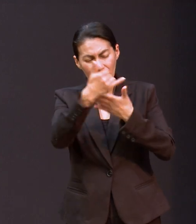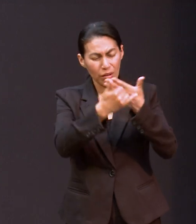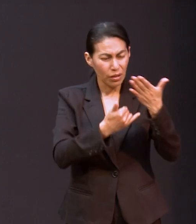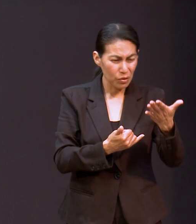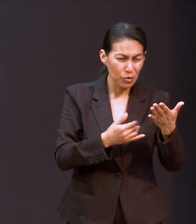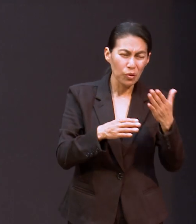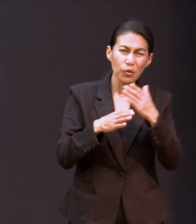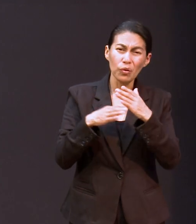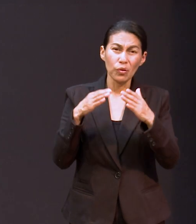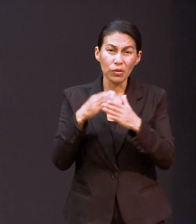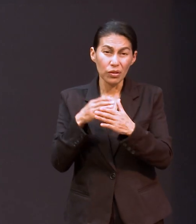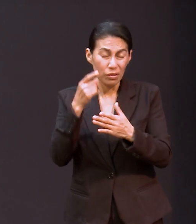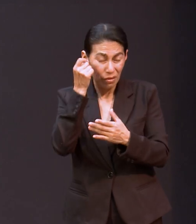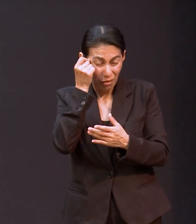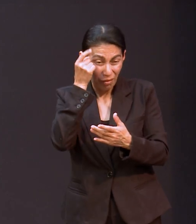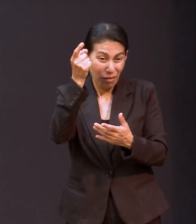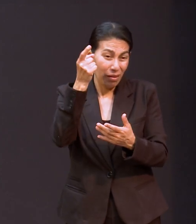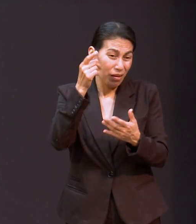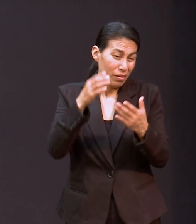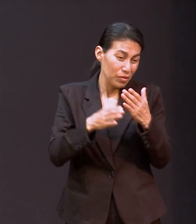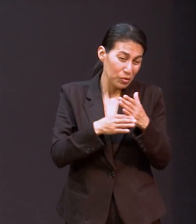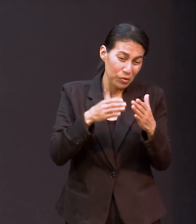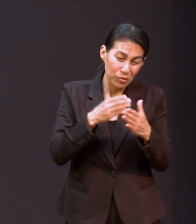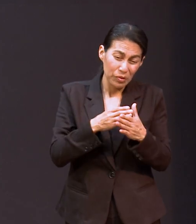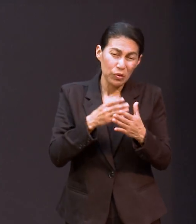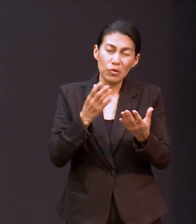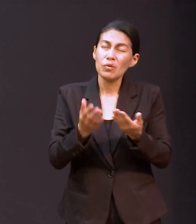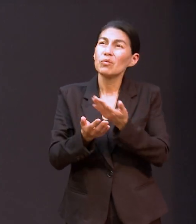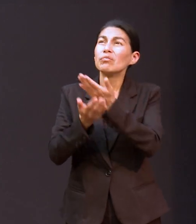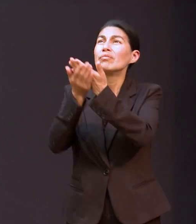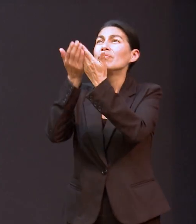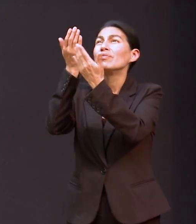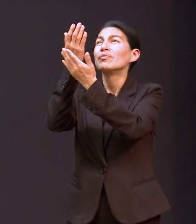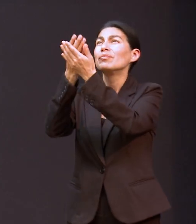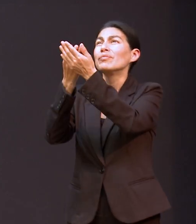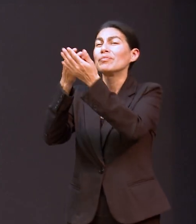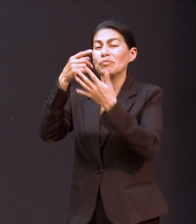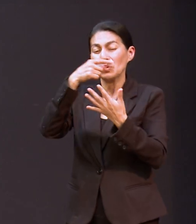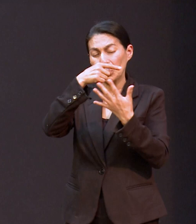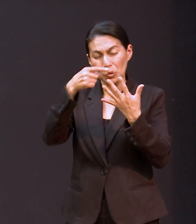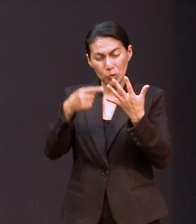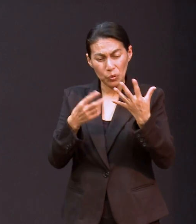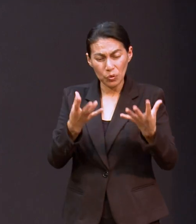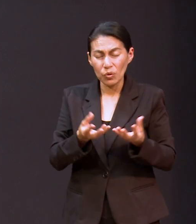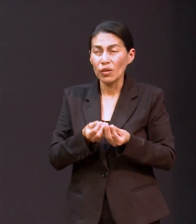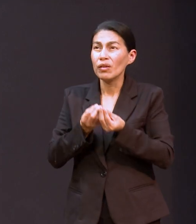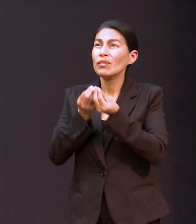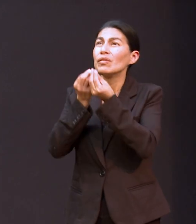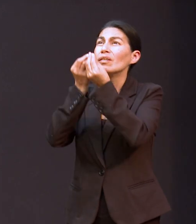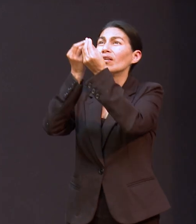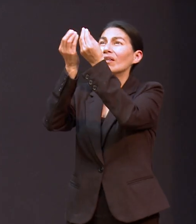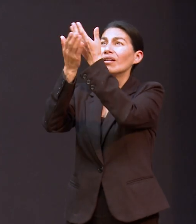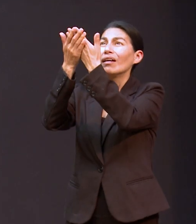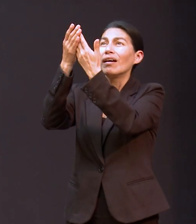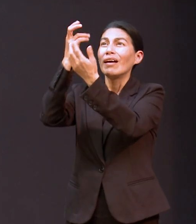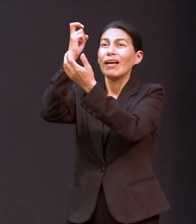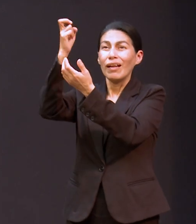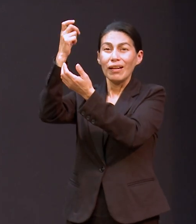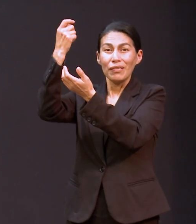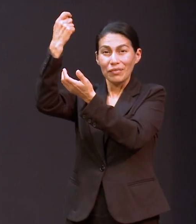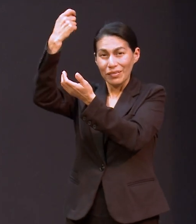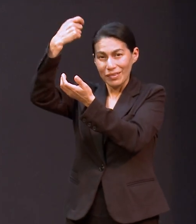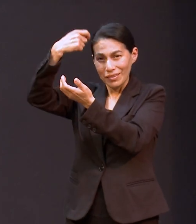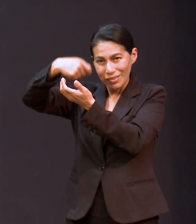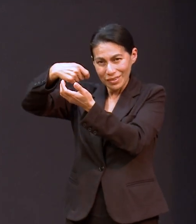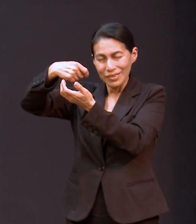programas tú las cosas que tienes que realizar en las manos de Dios que él bendecirá